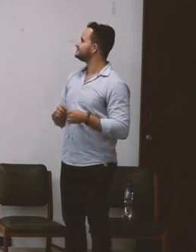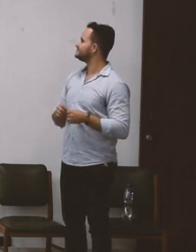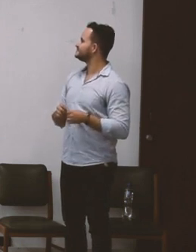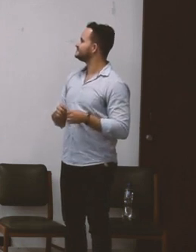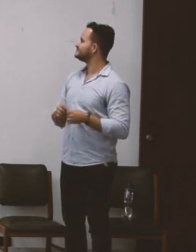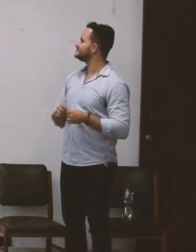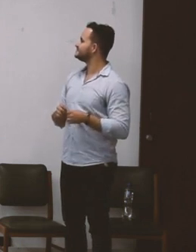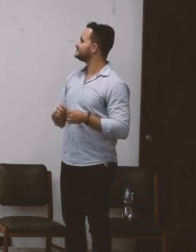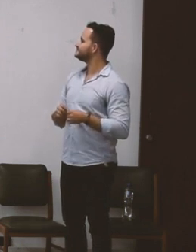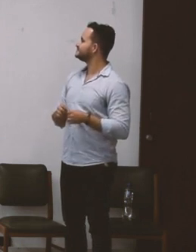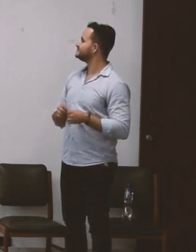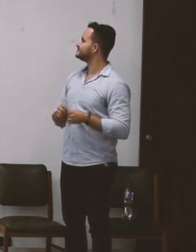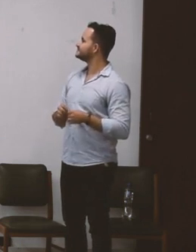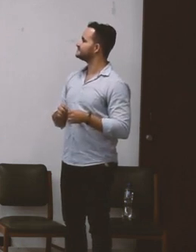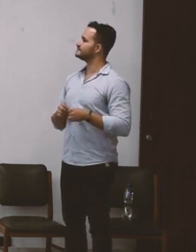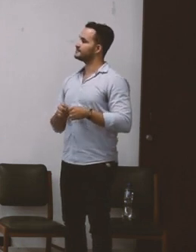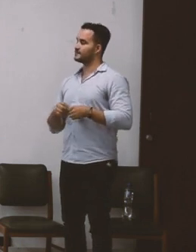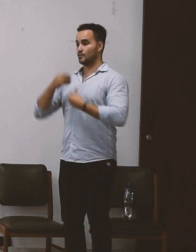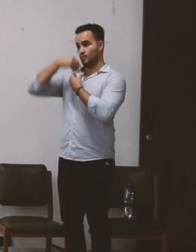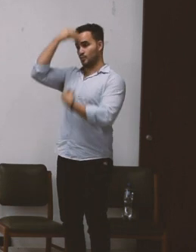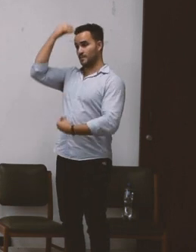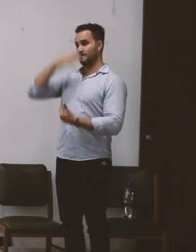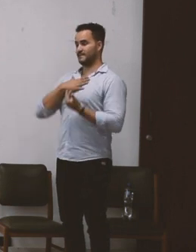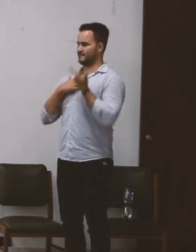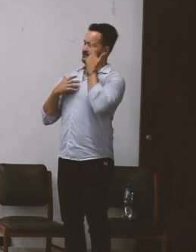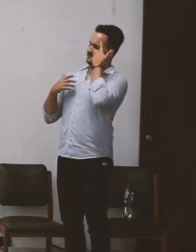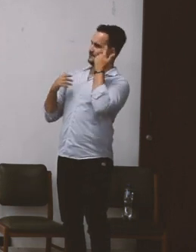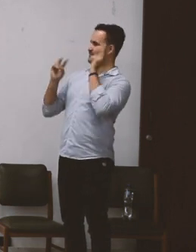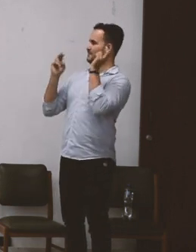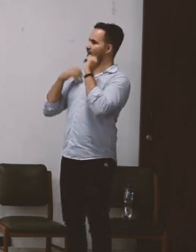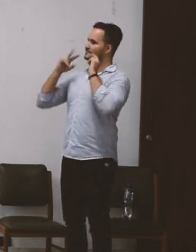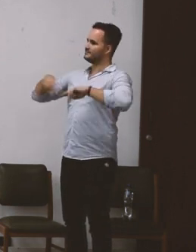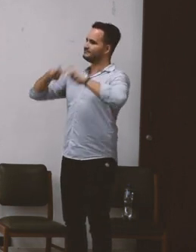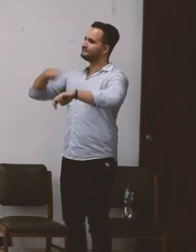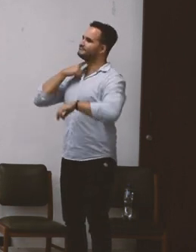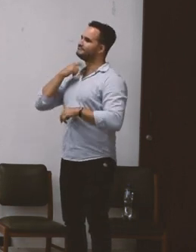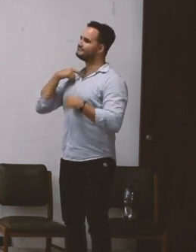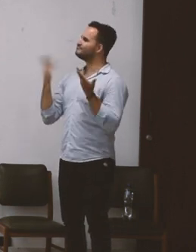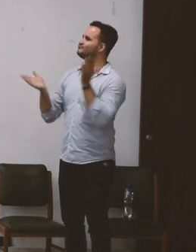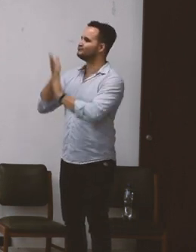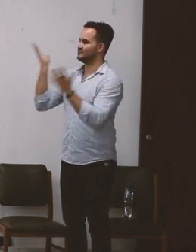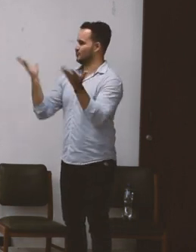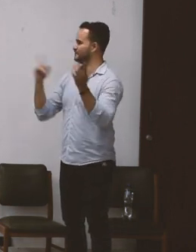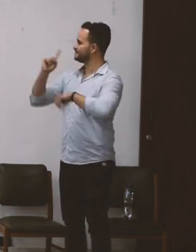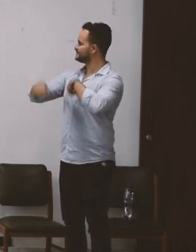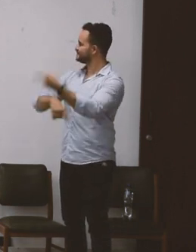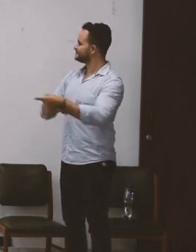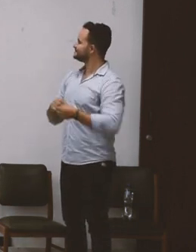Porque una de las cosas que dice Dory es precisamente esto, ¿no? Un viaje de estudios, me encantan, ¿a dónde vamos? La